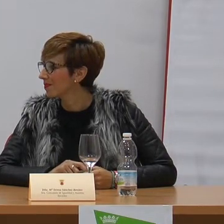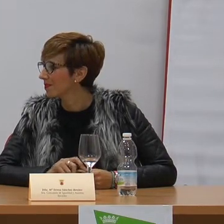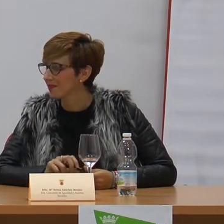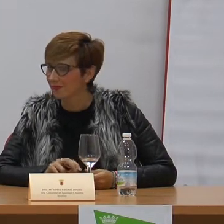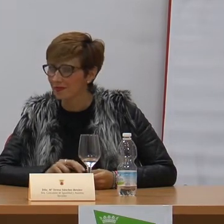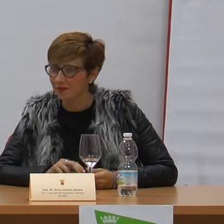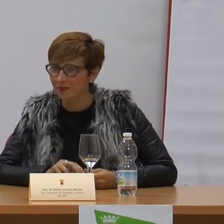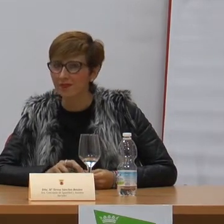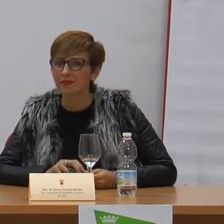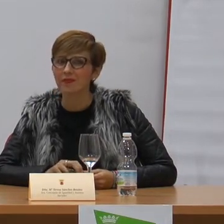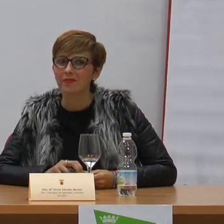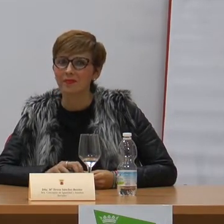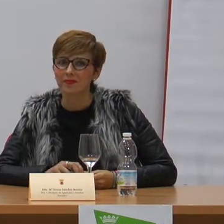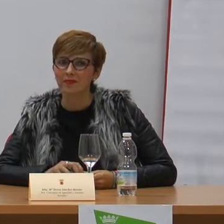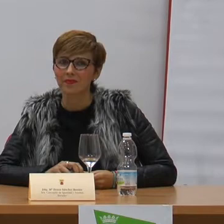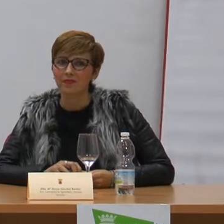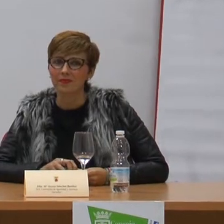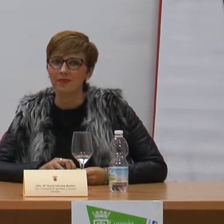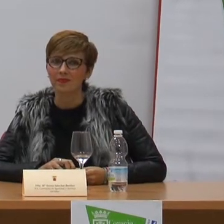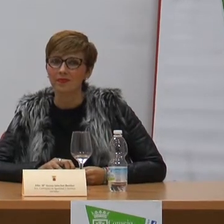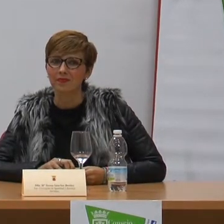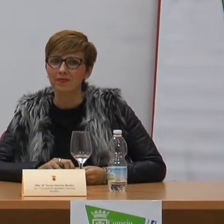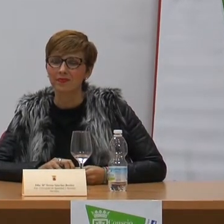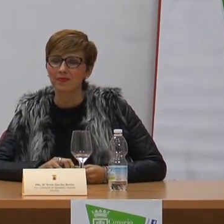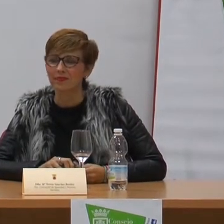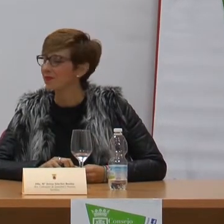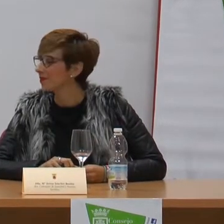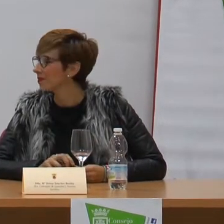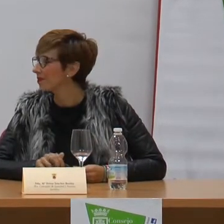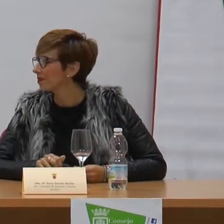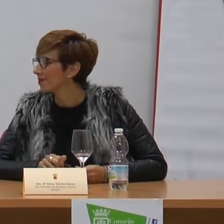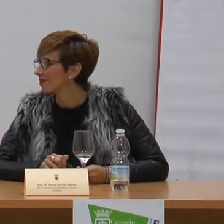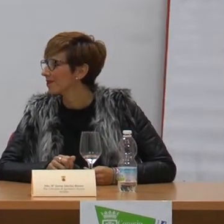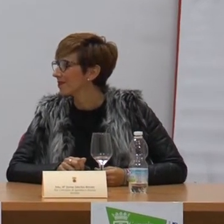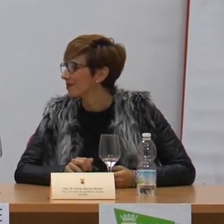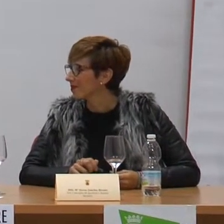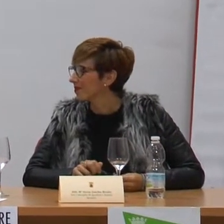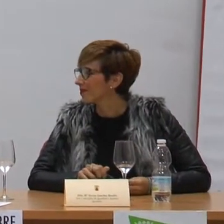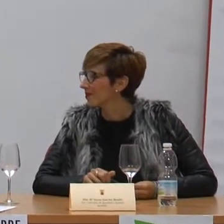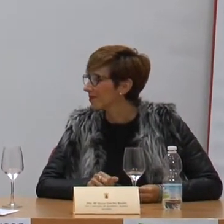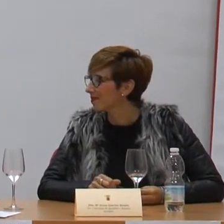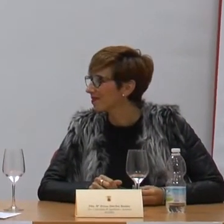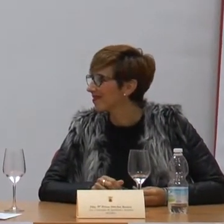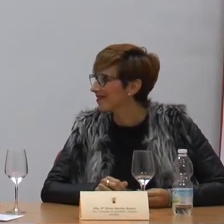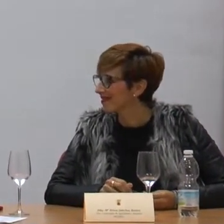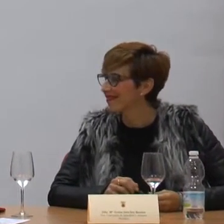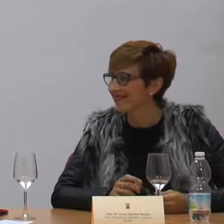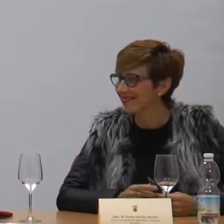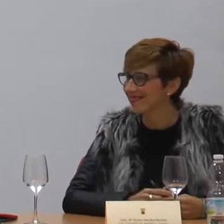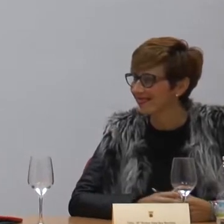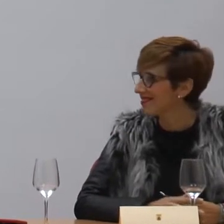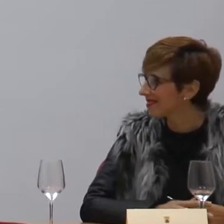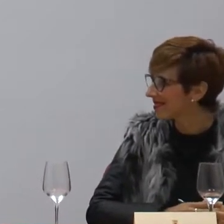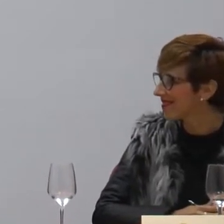las gracias a todos por vuestra asistencia, a Gonzalo por hacer una presentación de la ley de una forma amena, que